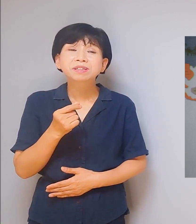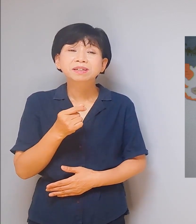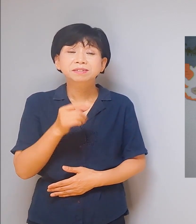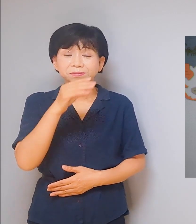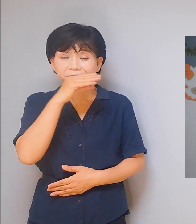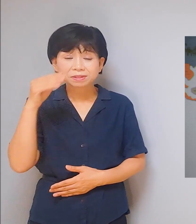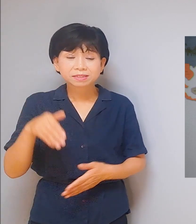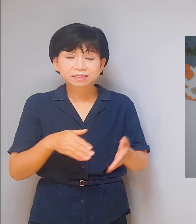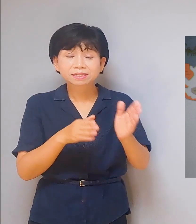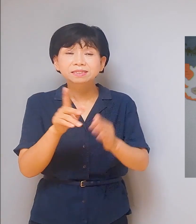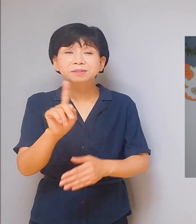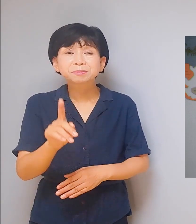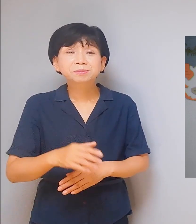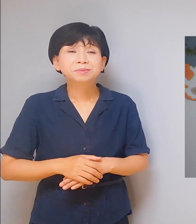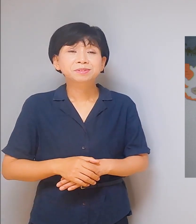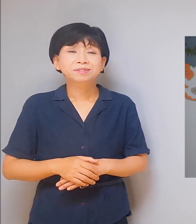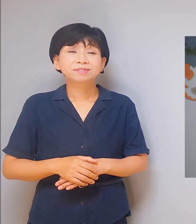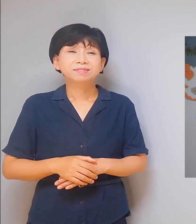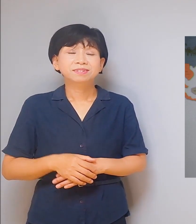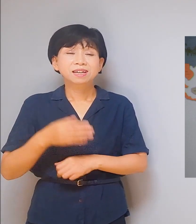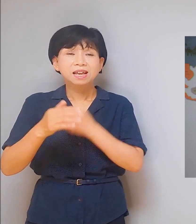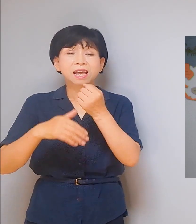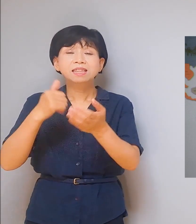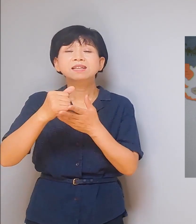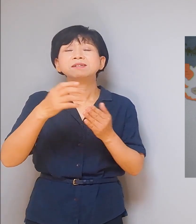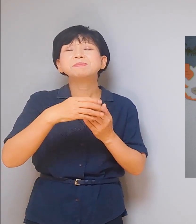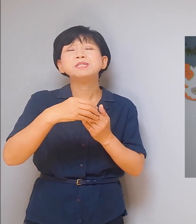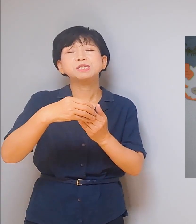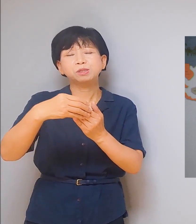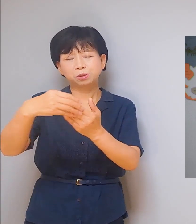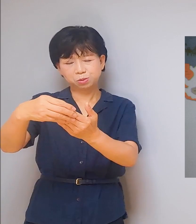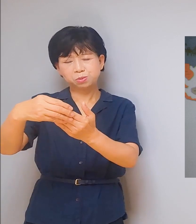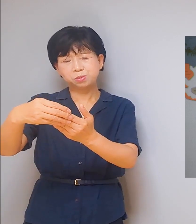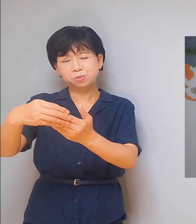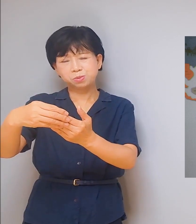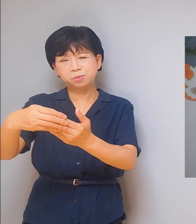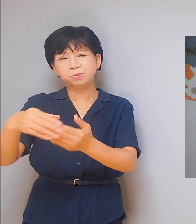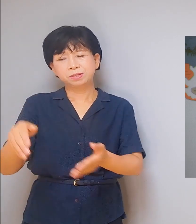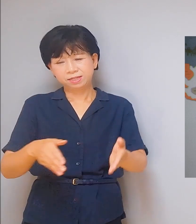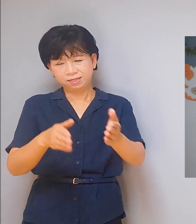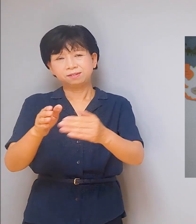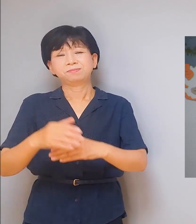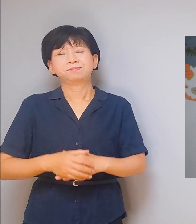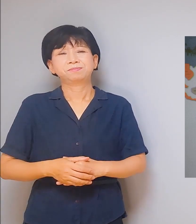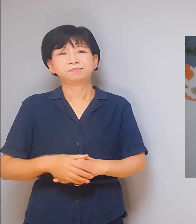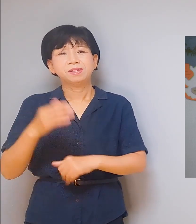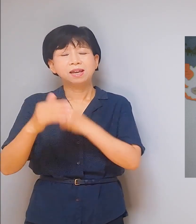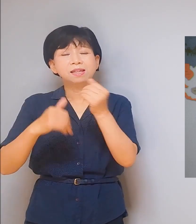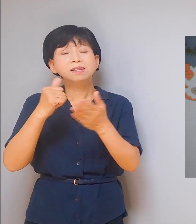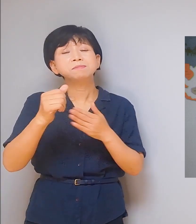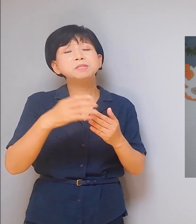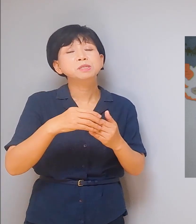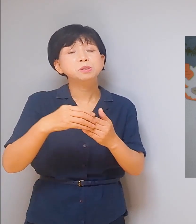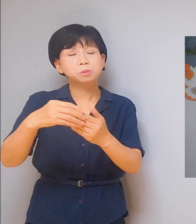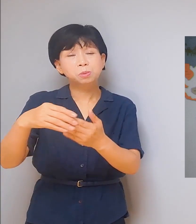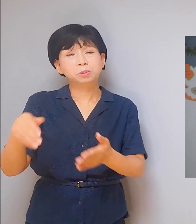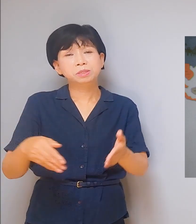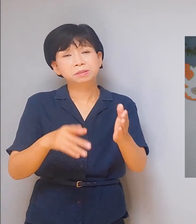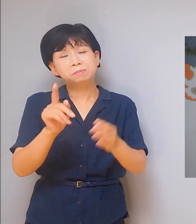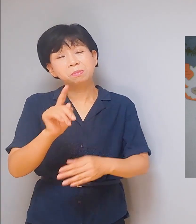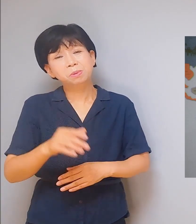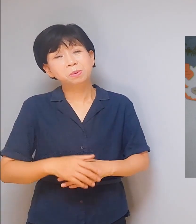정도일까요? 정도는요 하나님이 인도하시는 길이에요. 그러면 하나님이 인도하시는